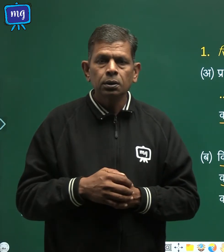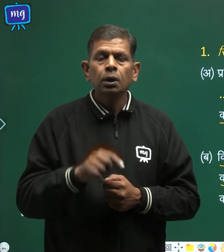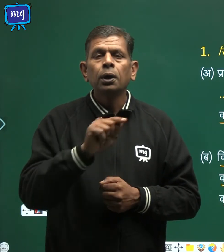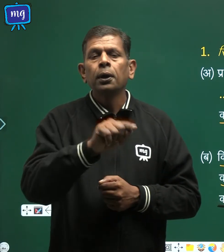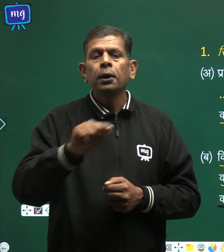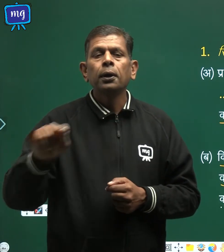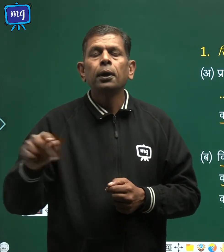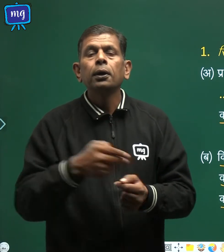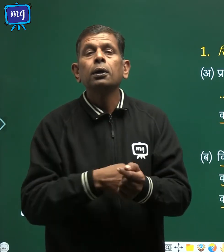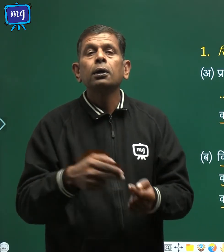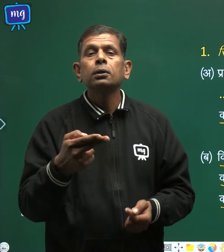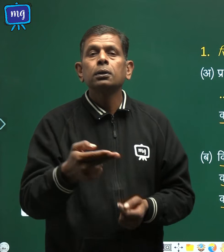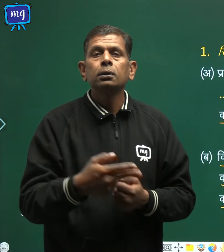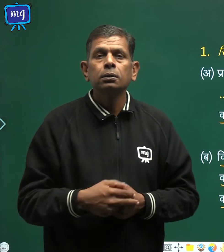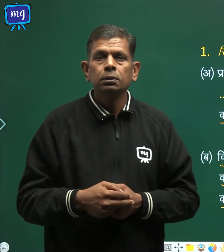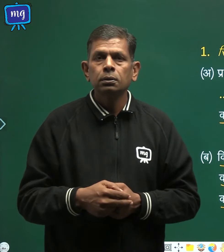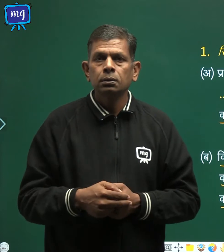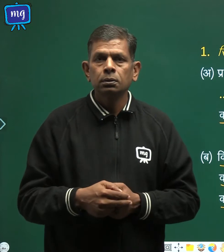डैश कहलाती हैं।